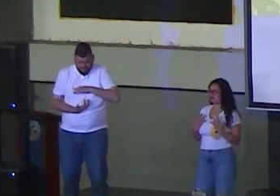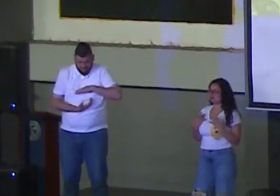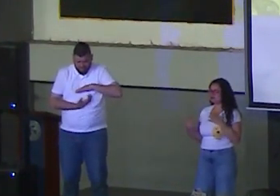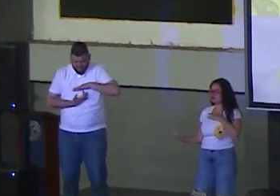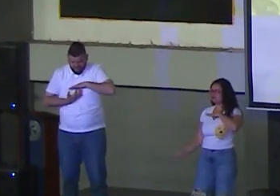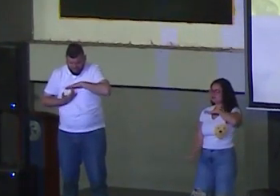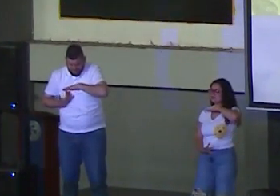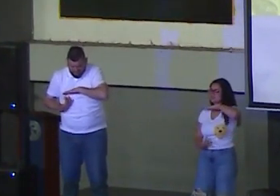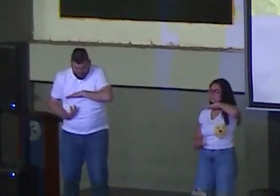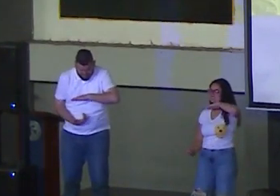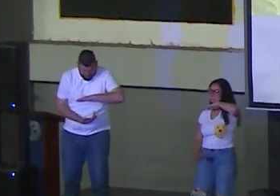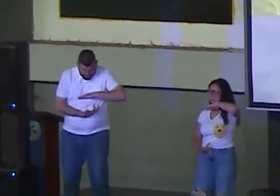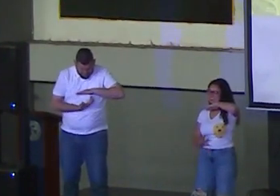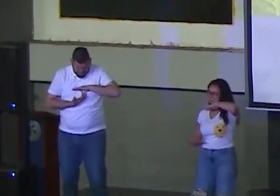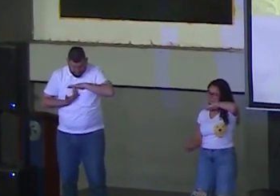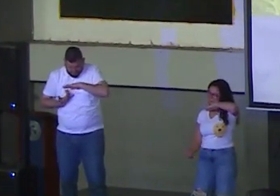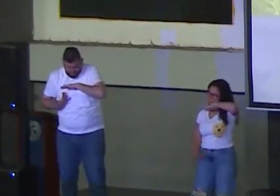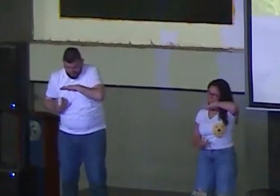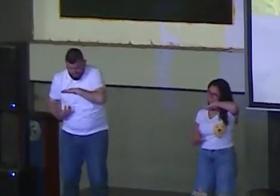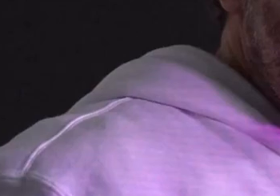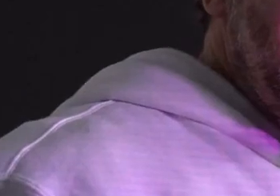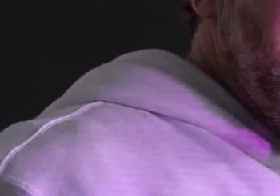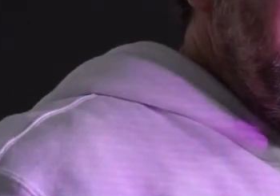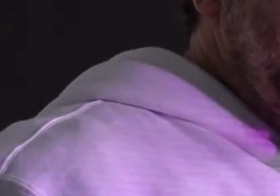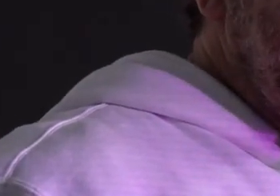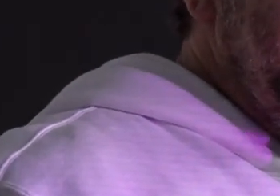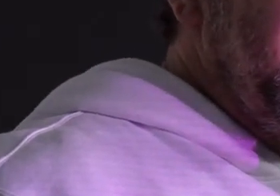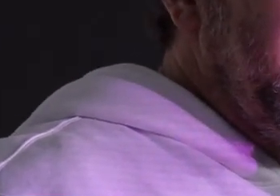verdad muy emocionante